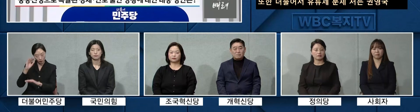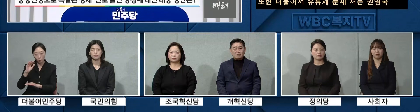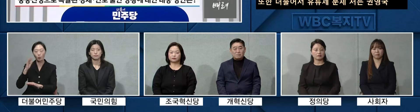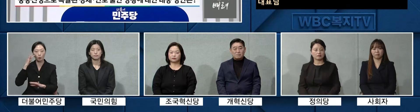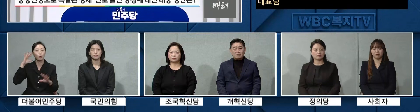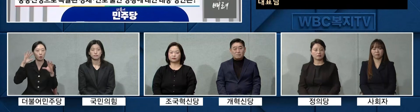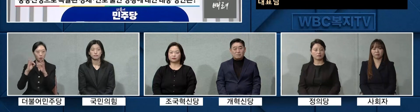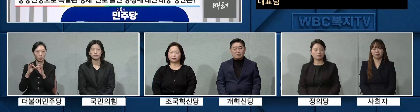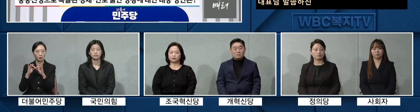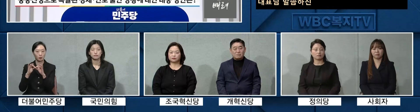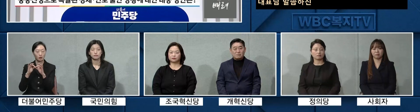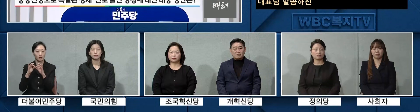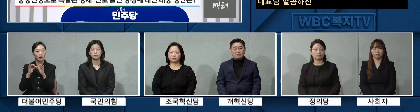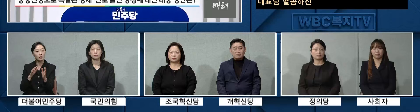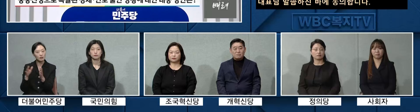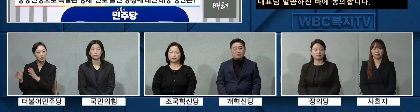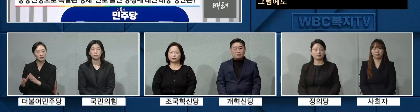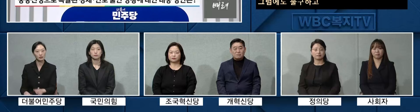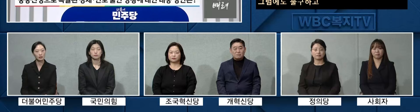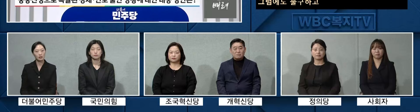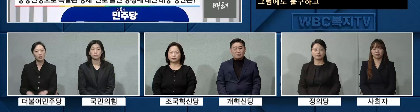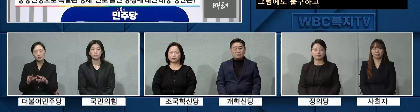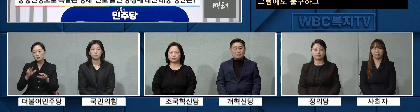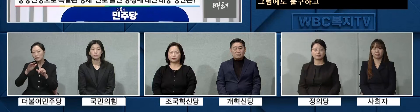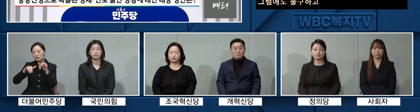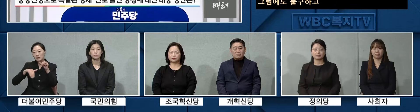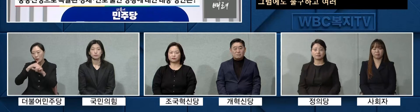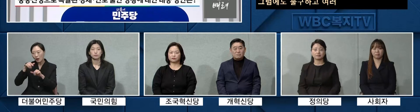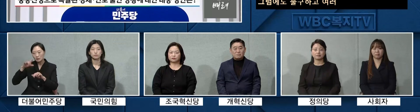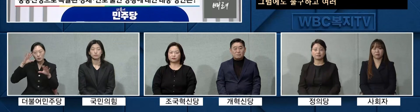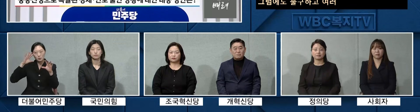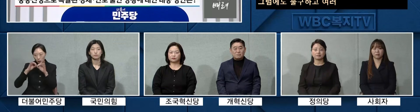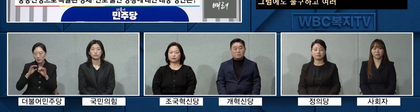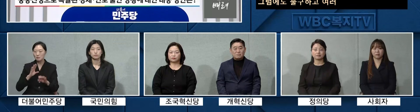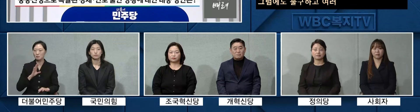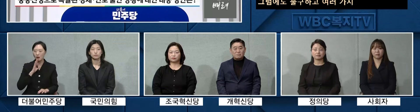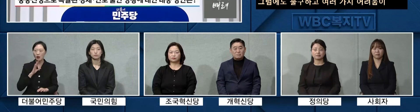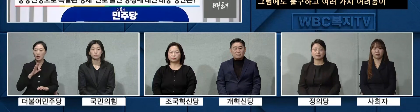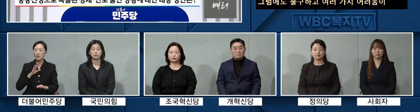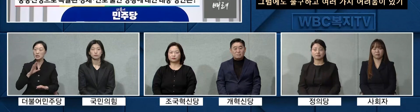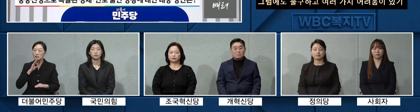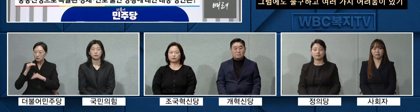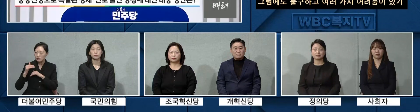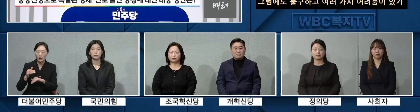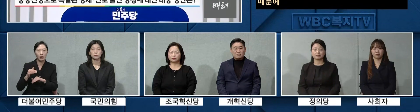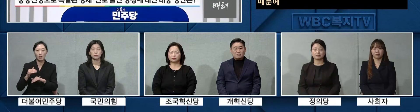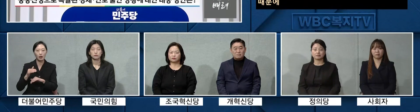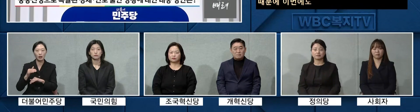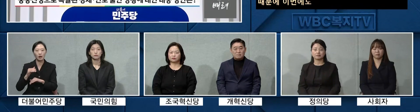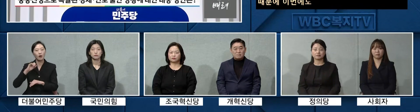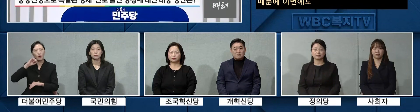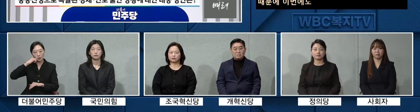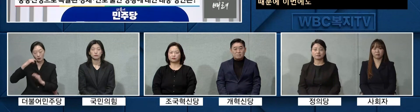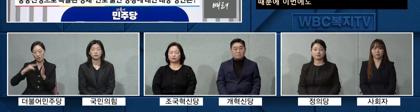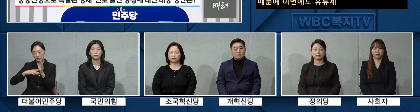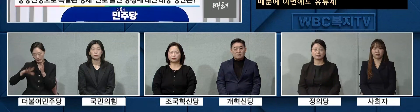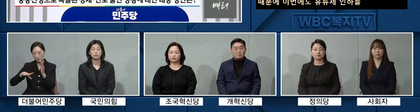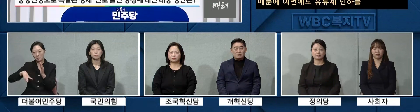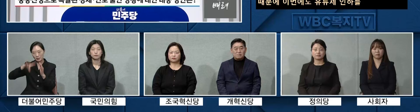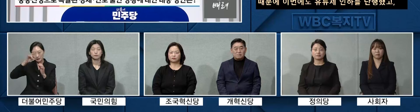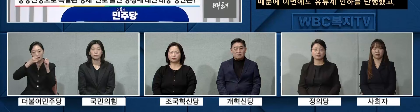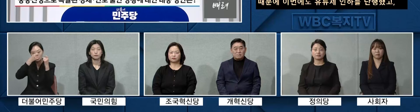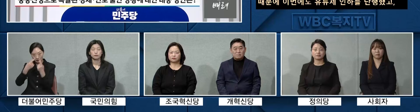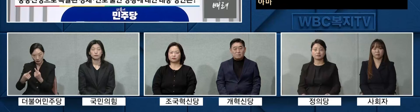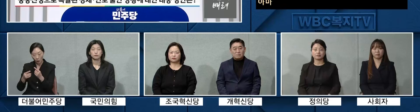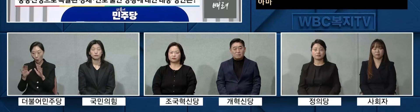동의합니다. 그럼에도 불구하고 여러 가지 어려움이 있기 때문에 이번에도 유류세 인하를 단행했고 아마 오늘부터 단행하는